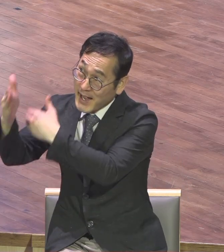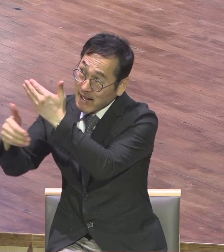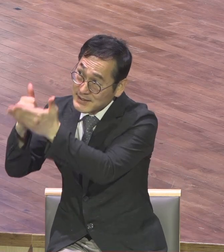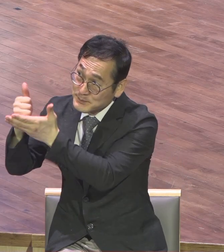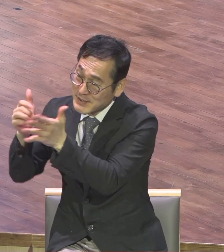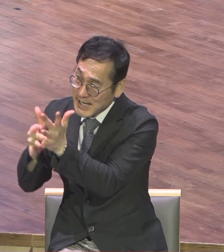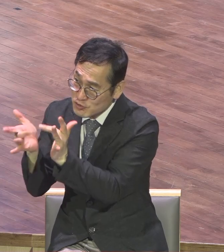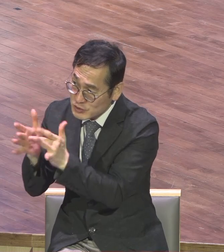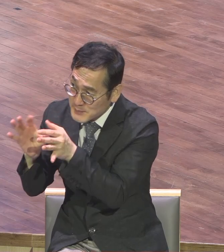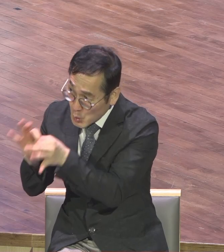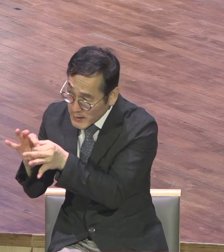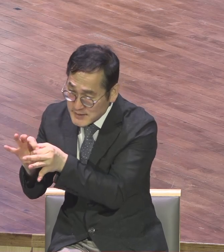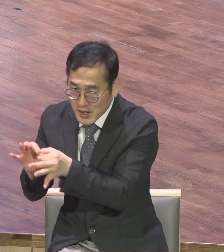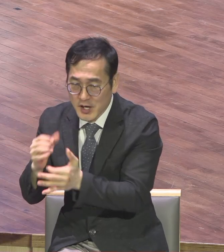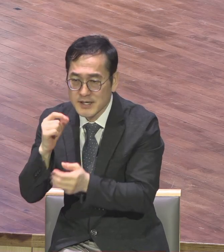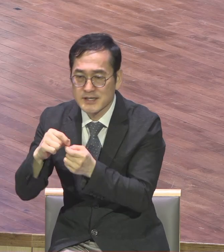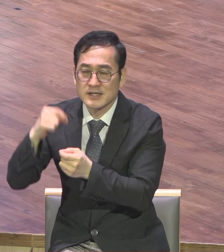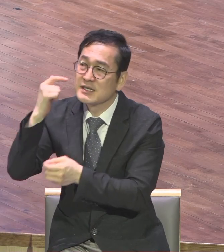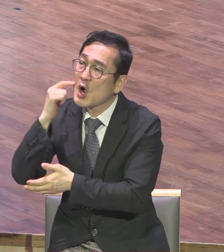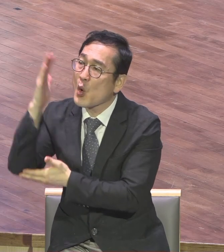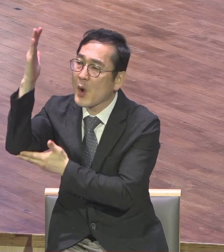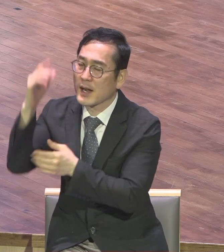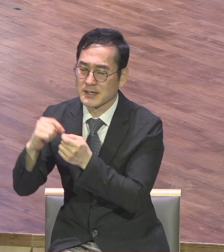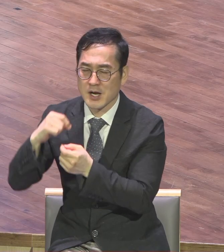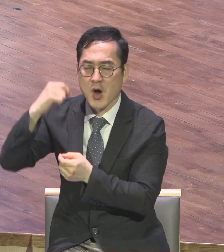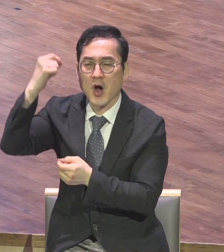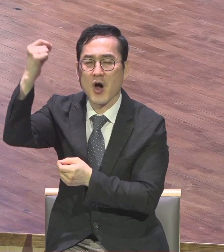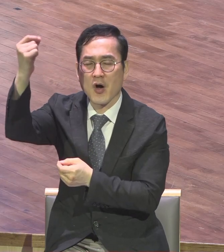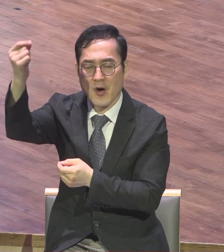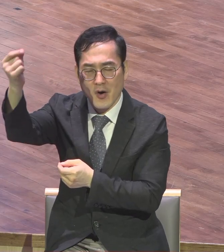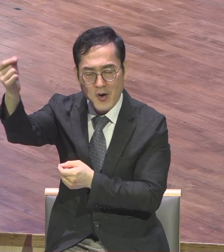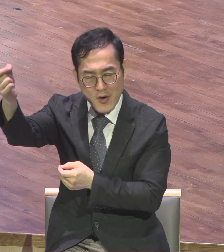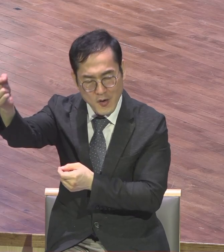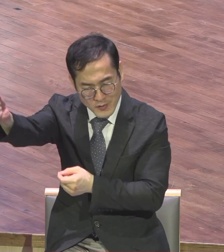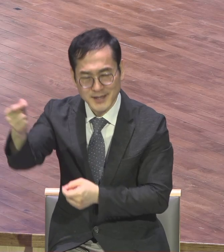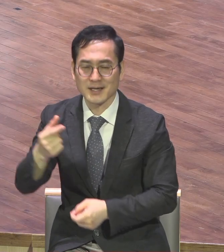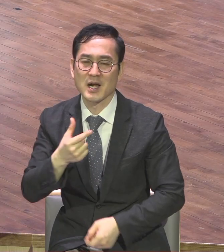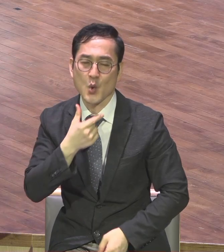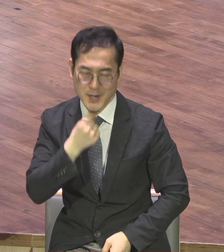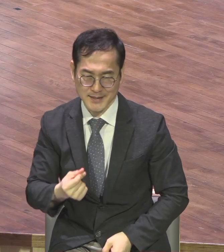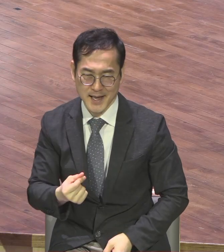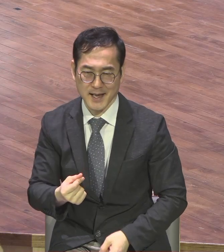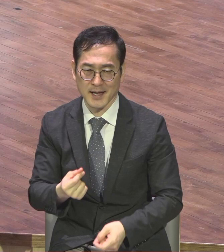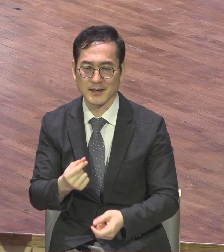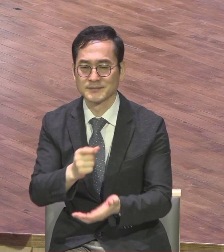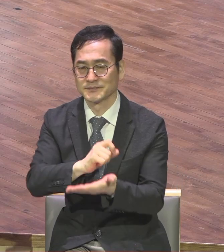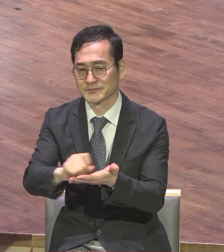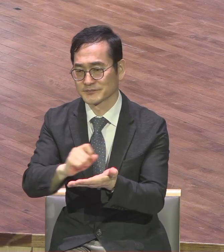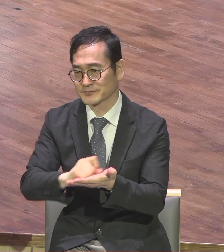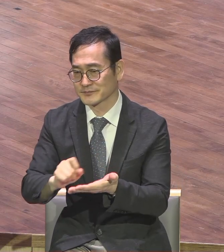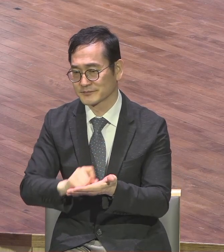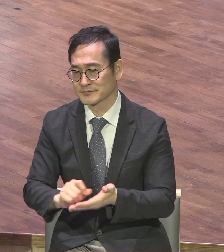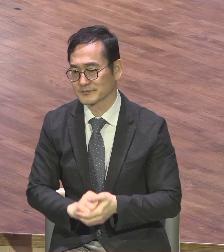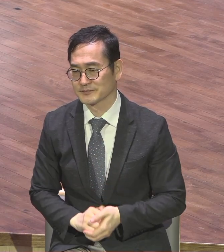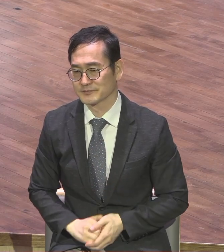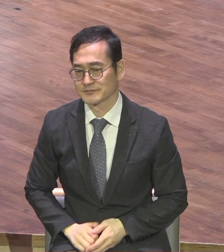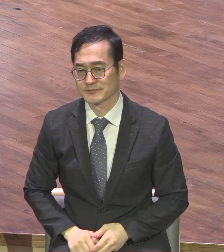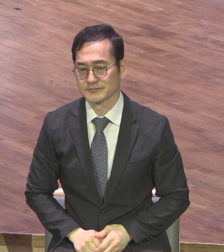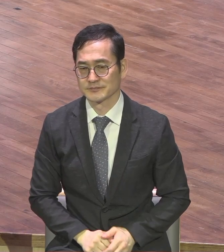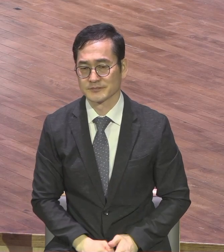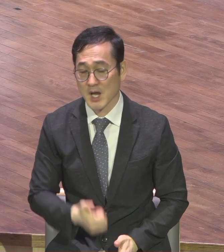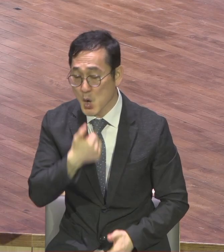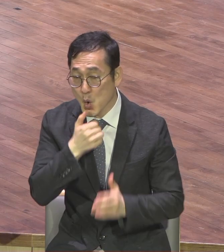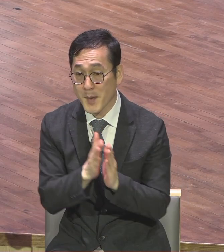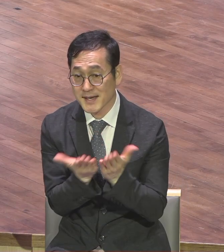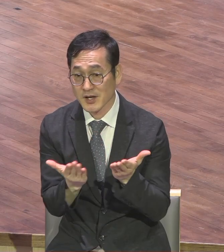말미암아 영광이 세세에 무궁하도록 이전을지어다. 아멘. 바울은 로마서를